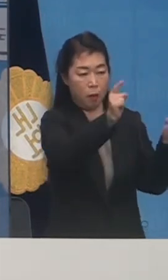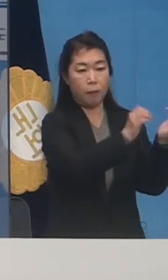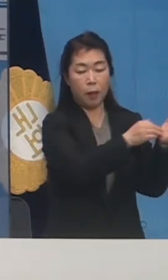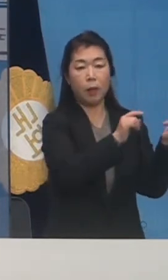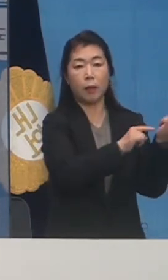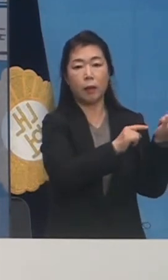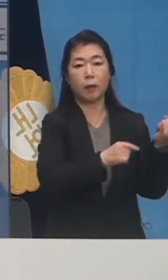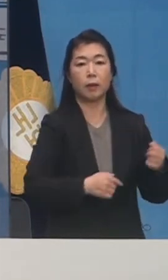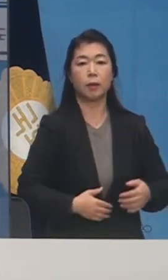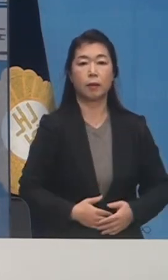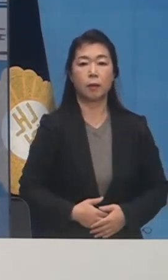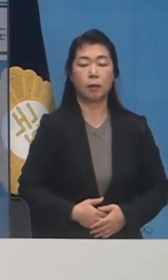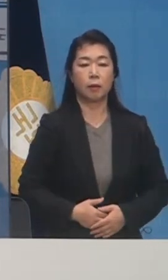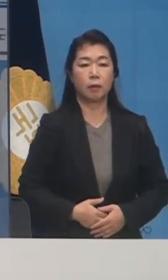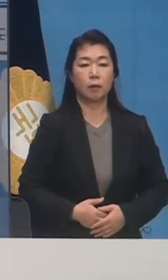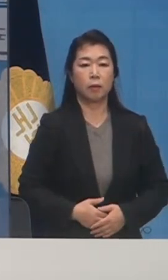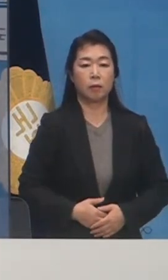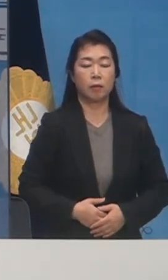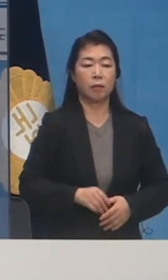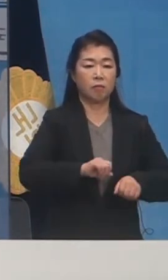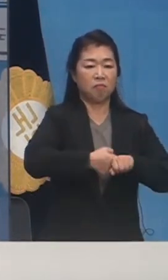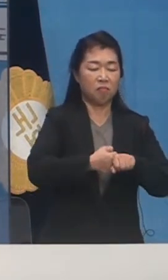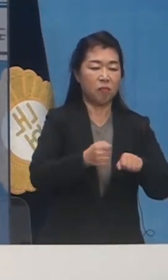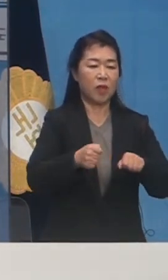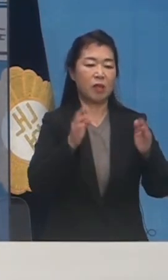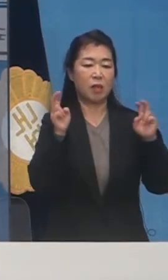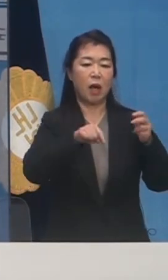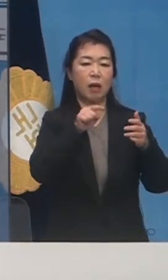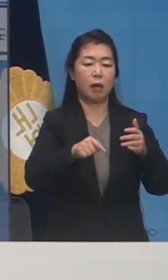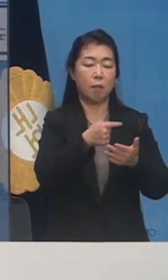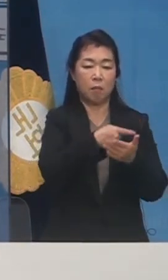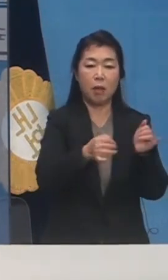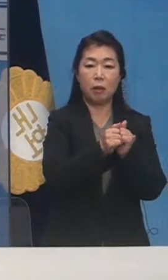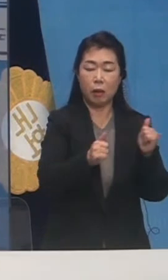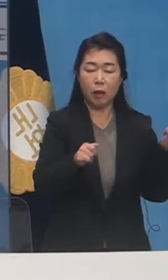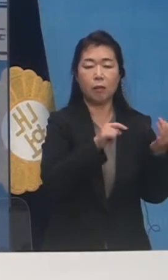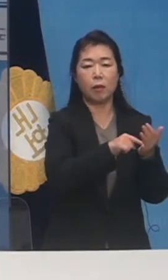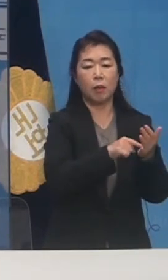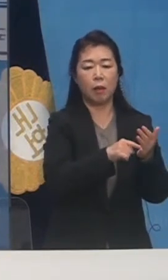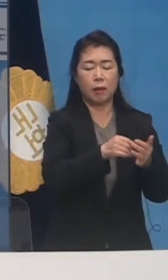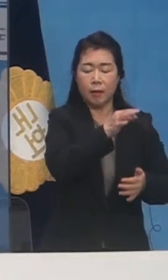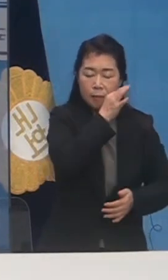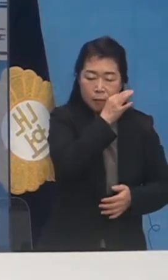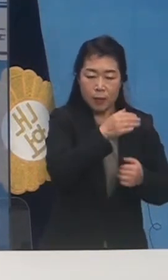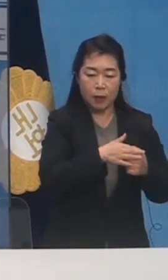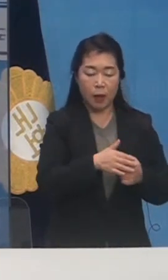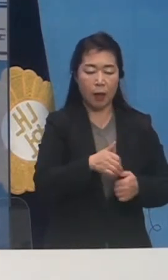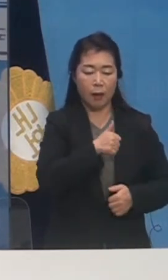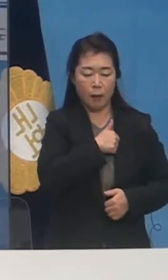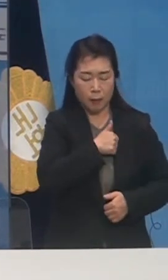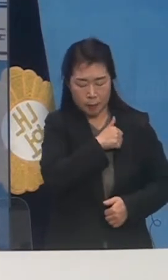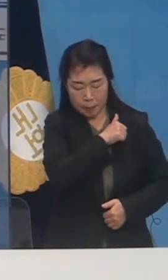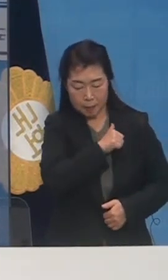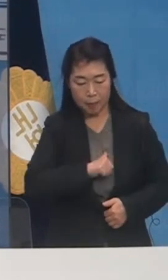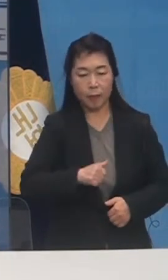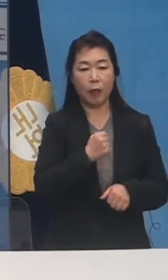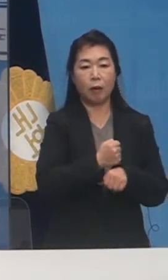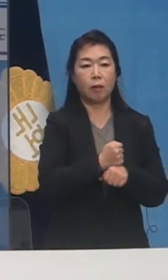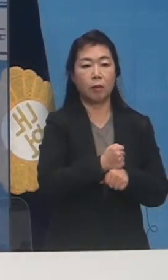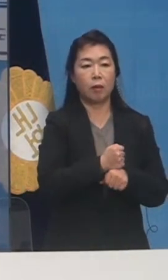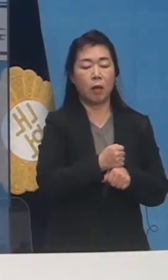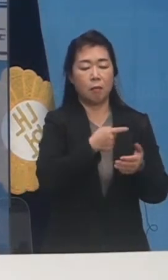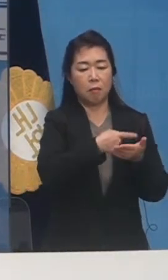고소까지 했다. 유괴에 의한 직장 내 성희롱 피해자는 수치심과 굴욕감을 견디며 피해